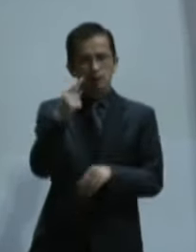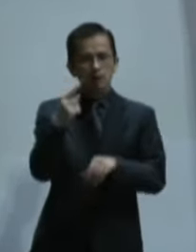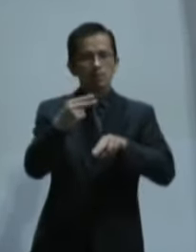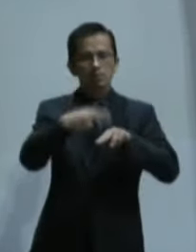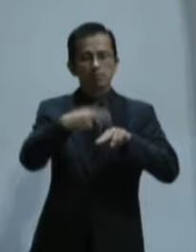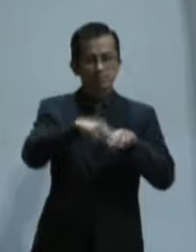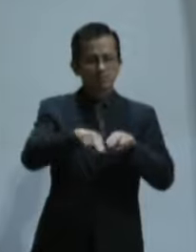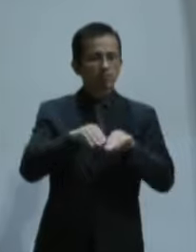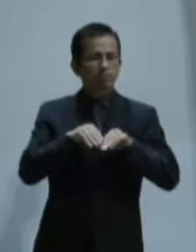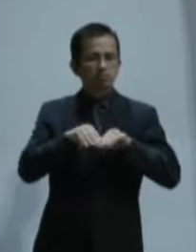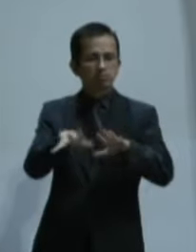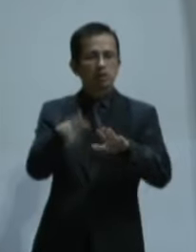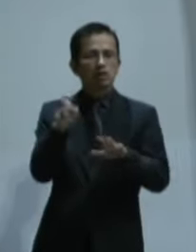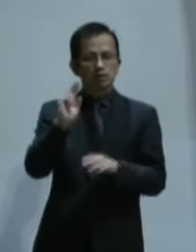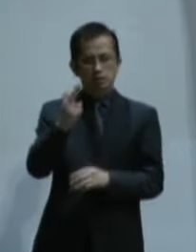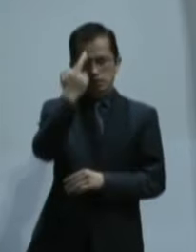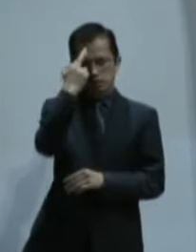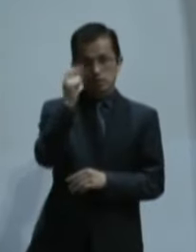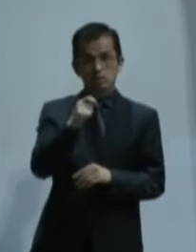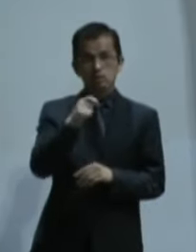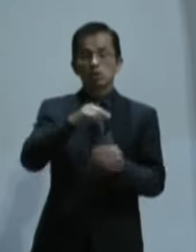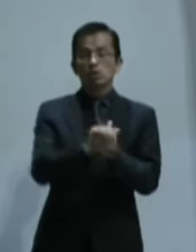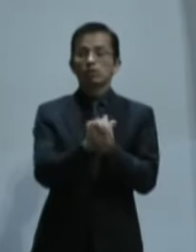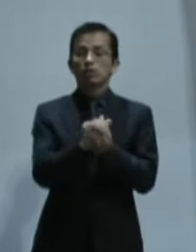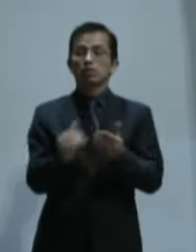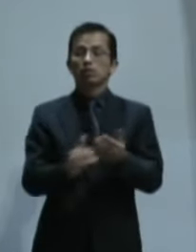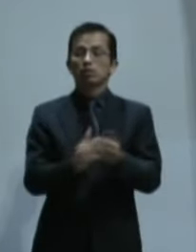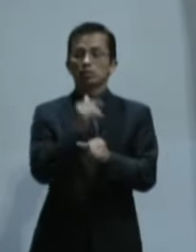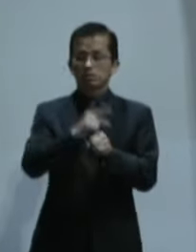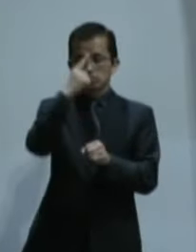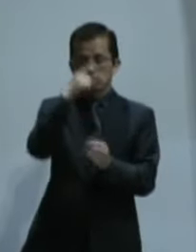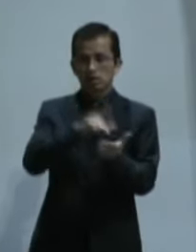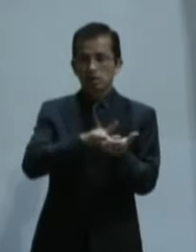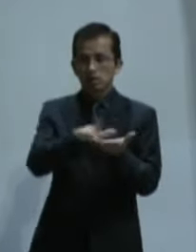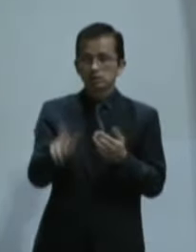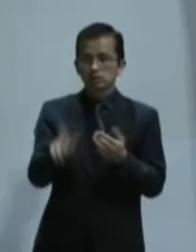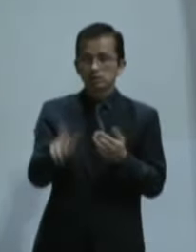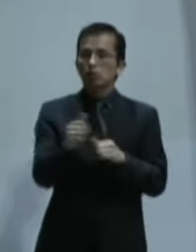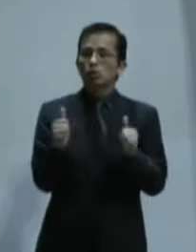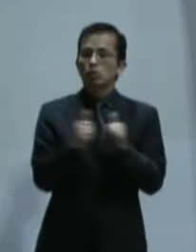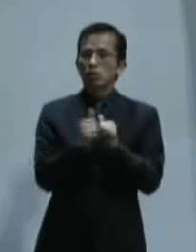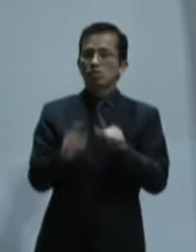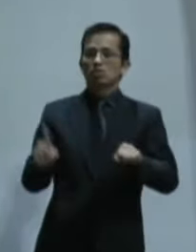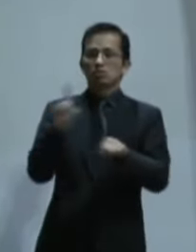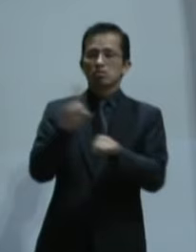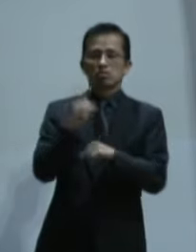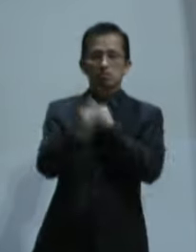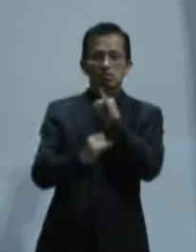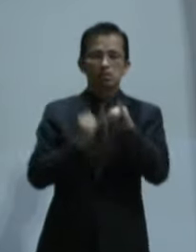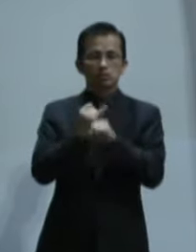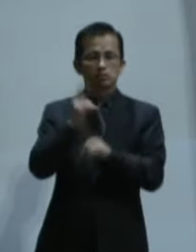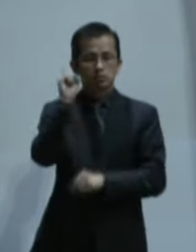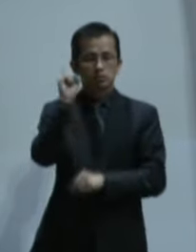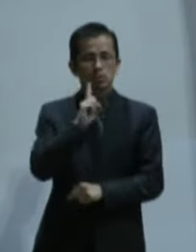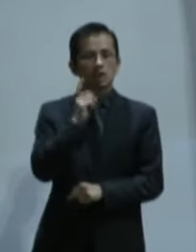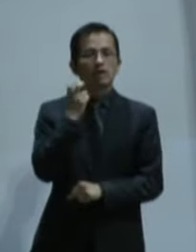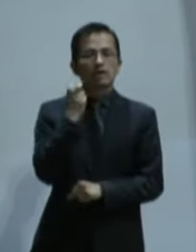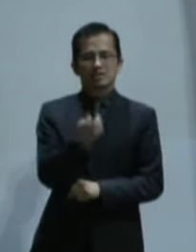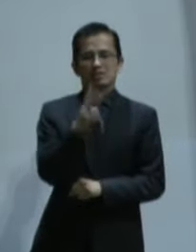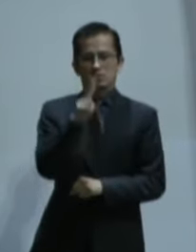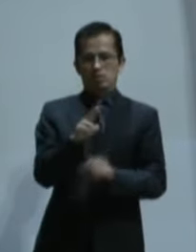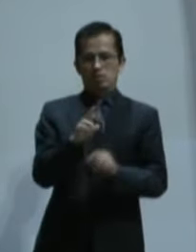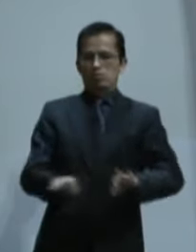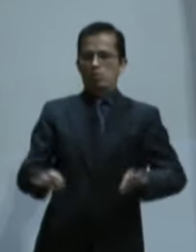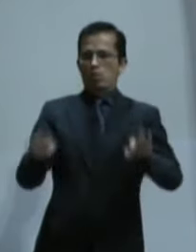este billete conmemorativo de la Lotería Nacional para la asistencia pública en el marco del día internacional de la mujer que es tan